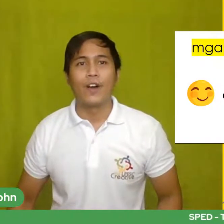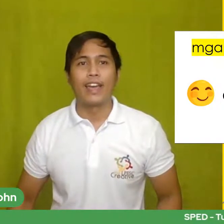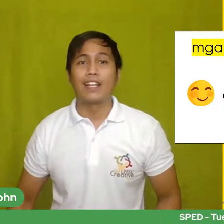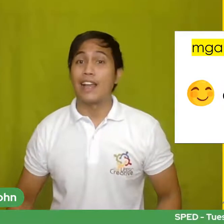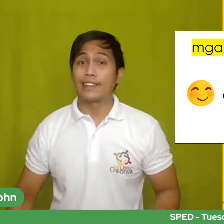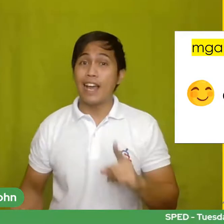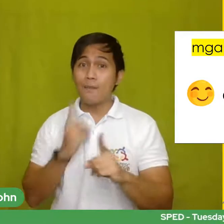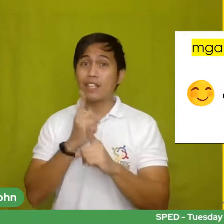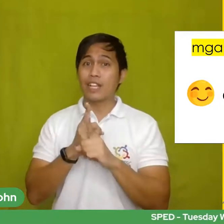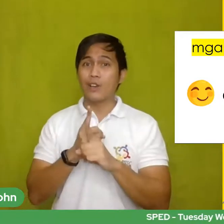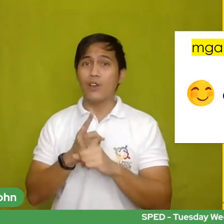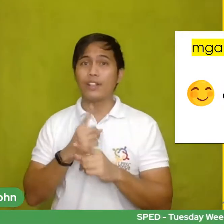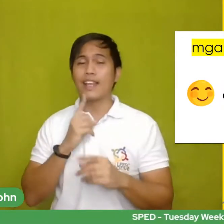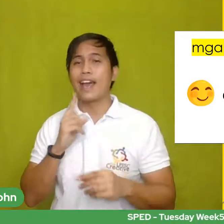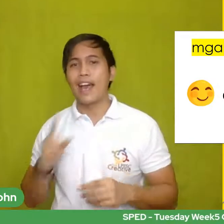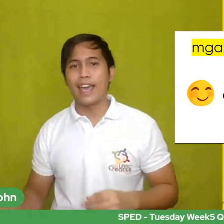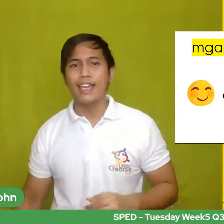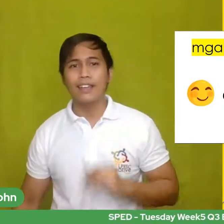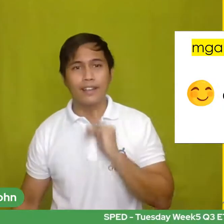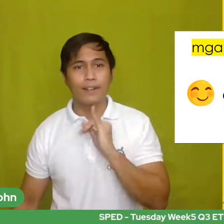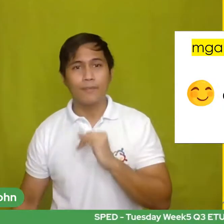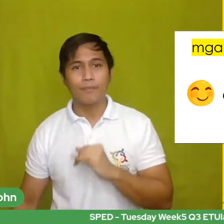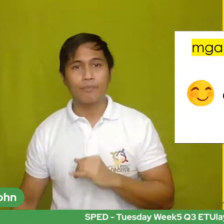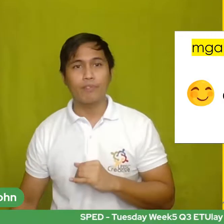Okay. Ang tamang sagot ay